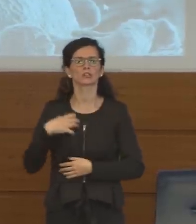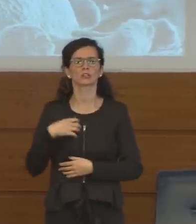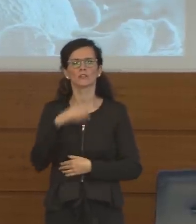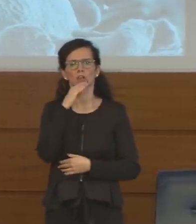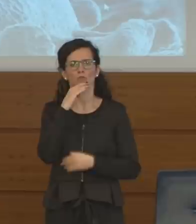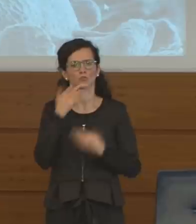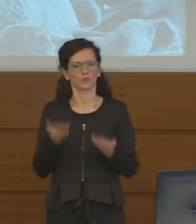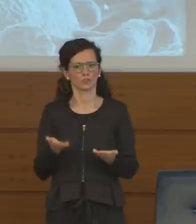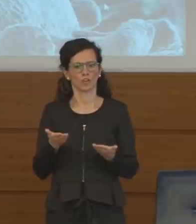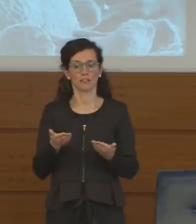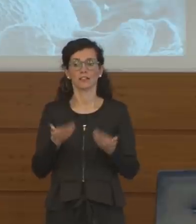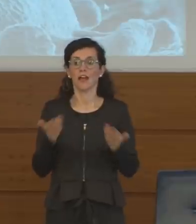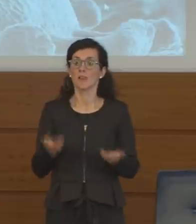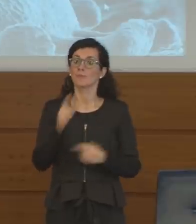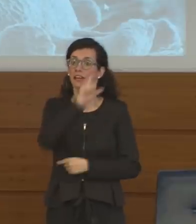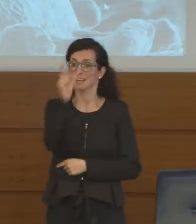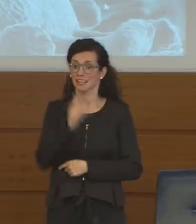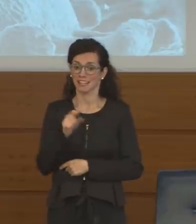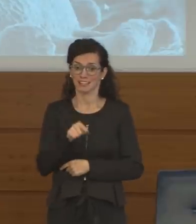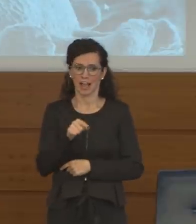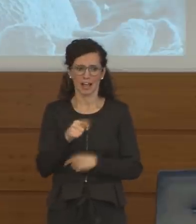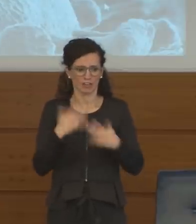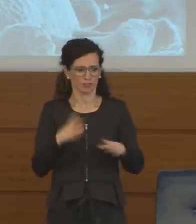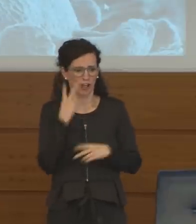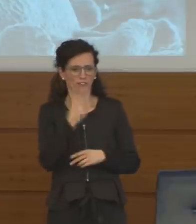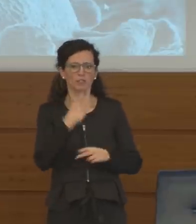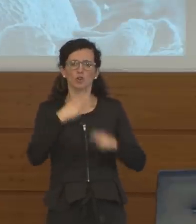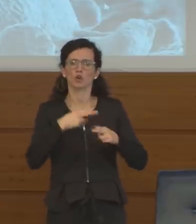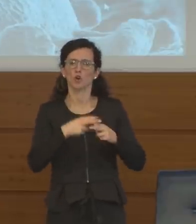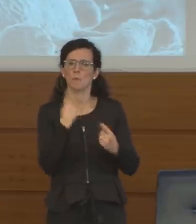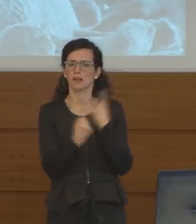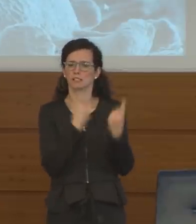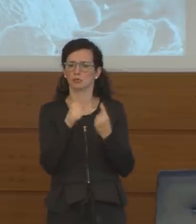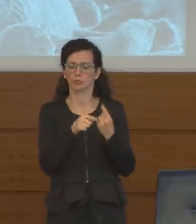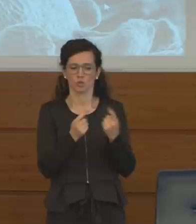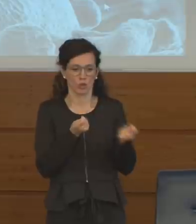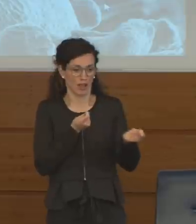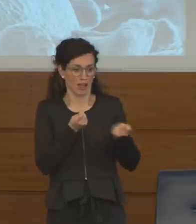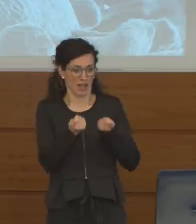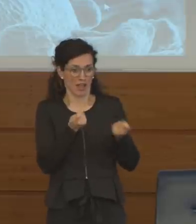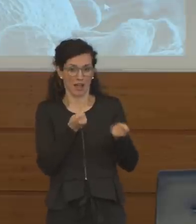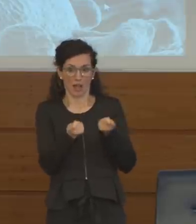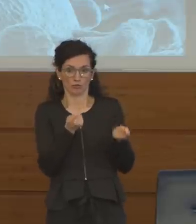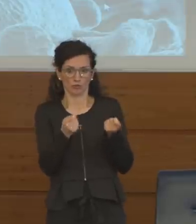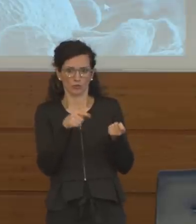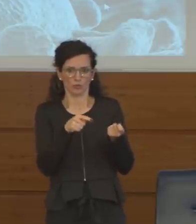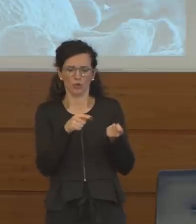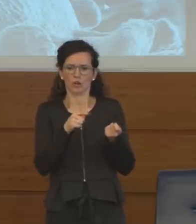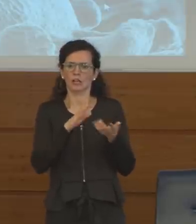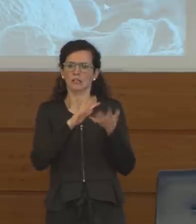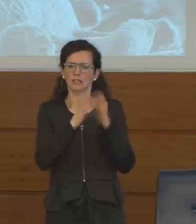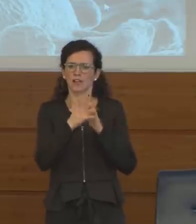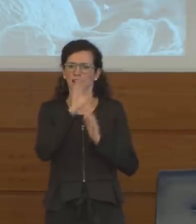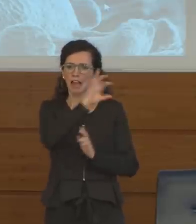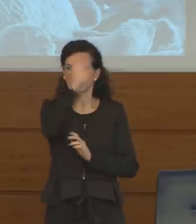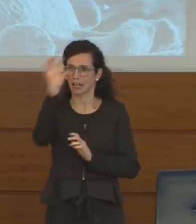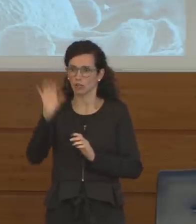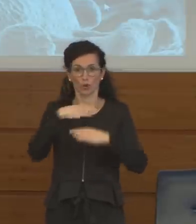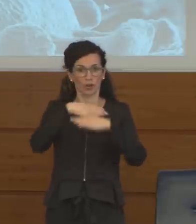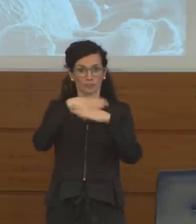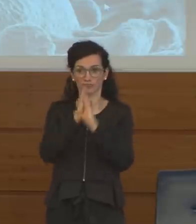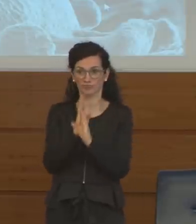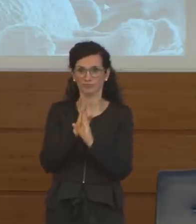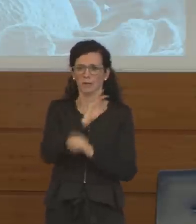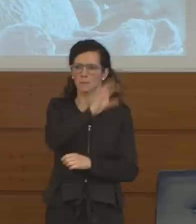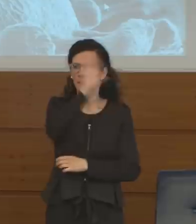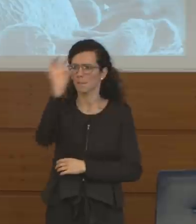in Italia è che dopo i primi casi di Roma, che sono stati gestiti in maniera antologica, la frammentazione regionale, non ne faccio colpa a